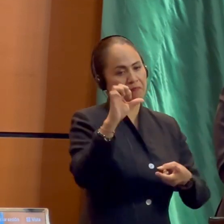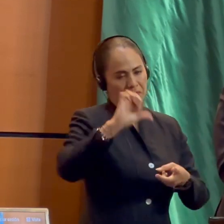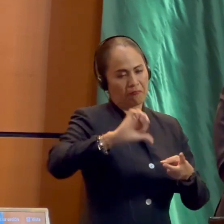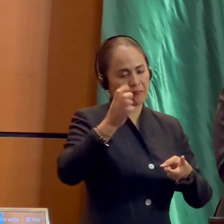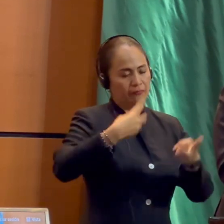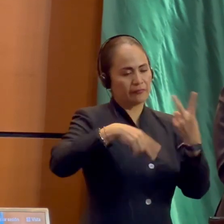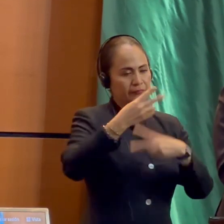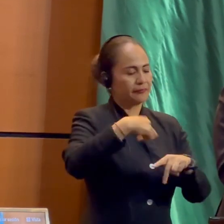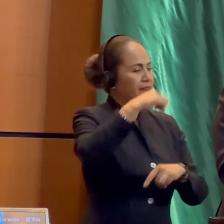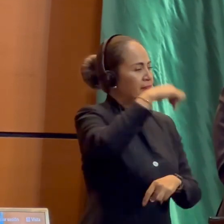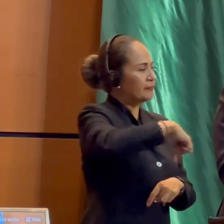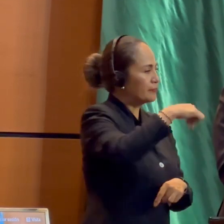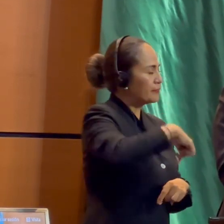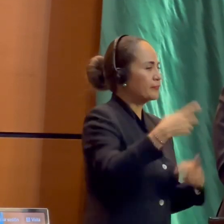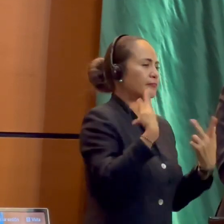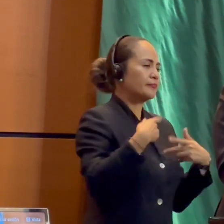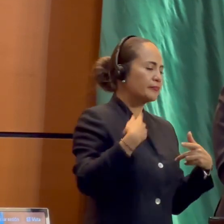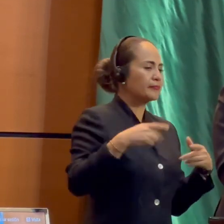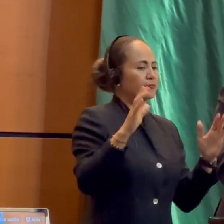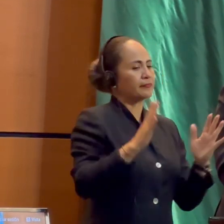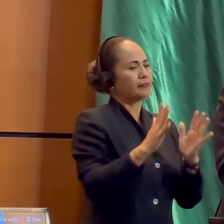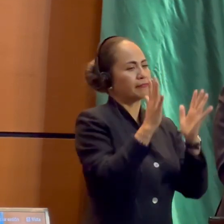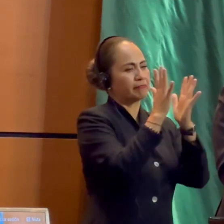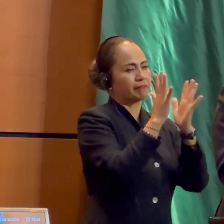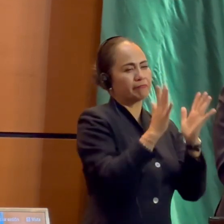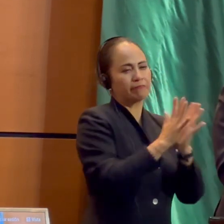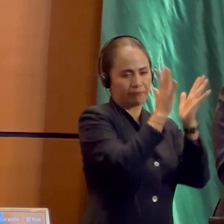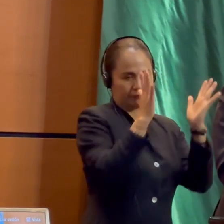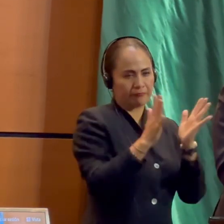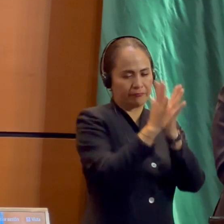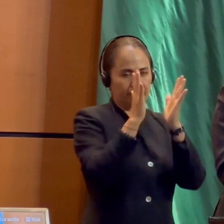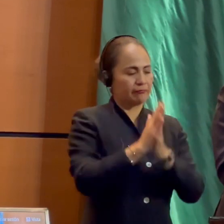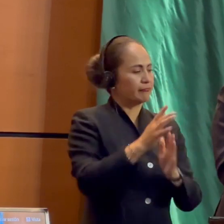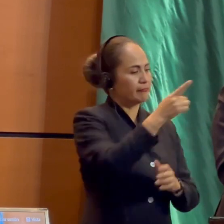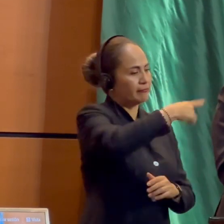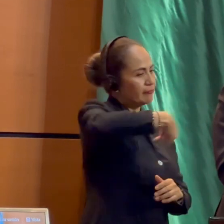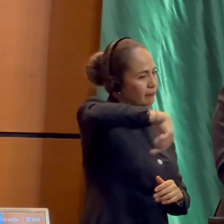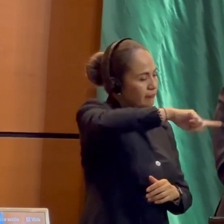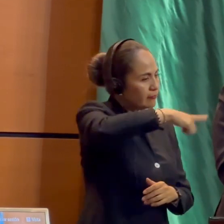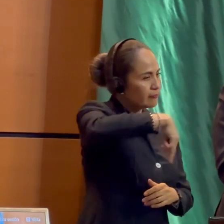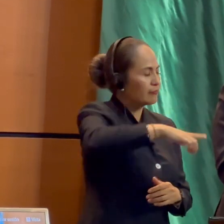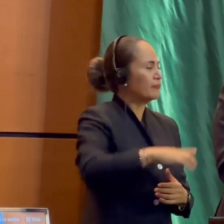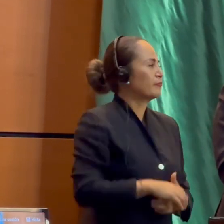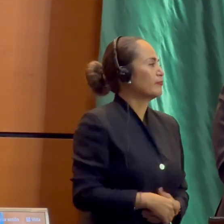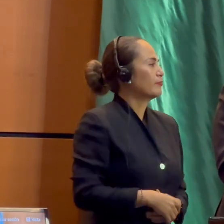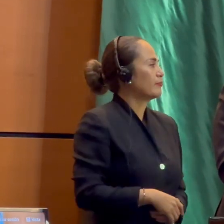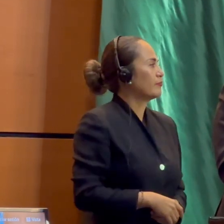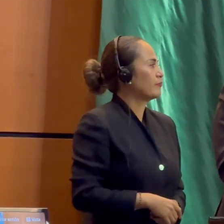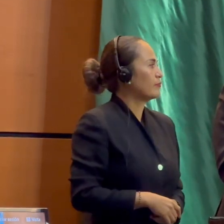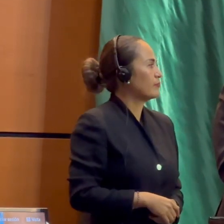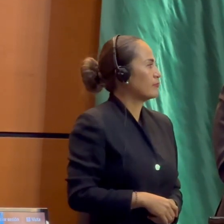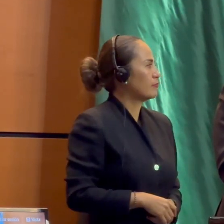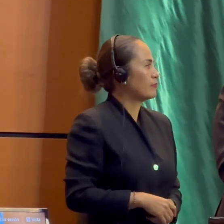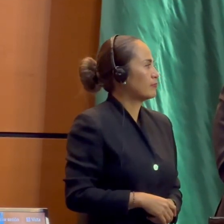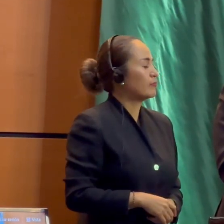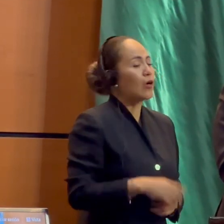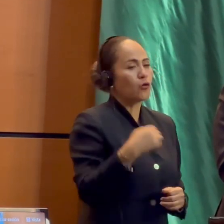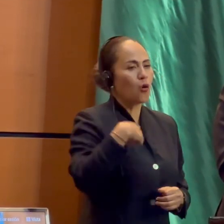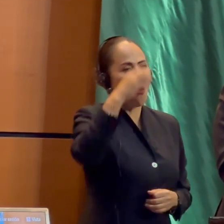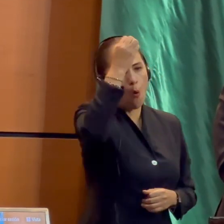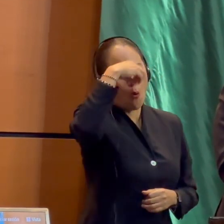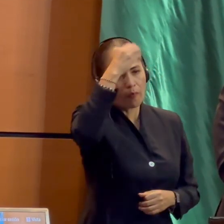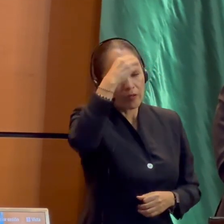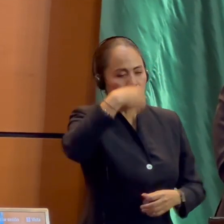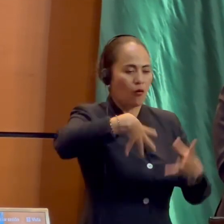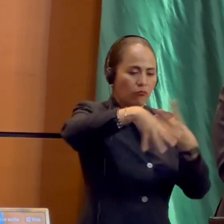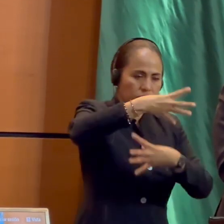。この UAP の問題は世界共通の課題だと私は考えております。そして世界の壁を低くしてい